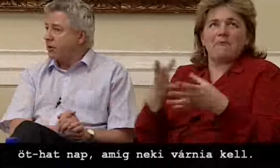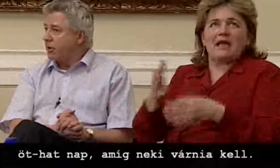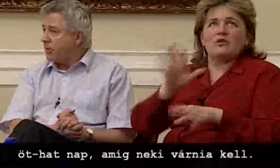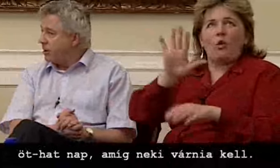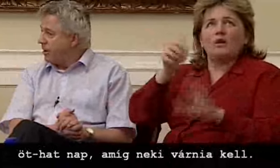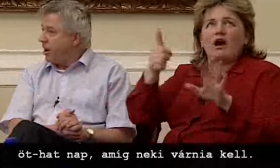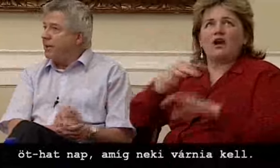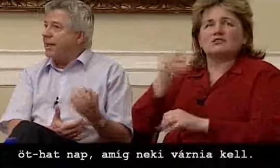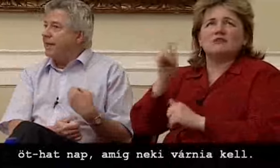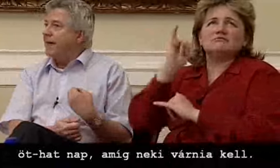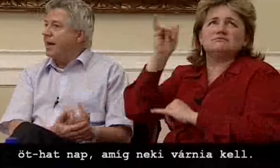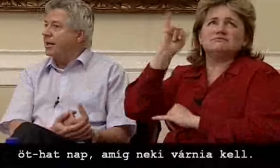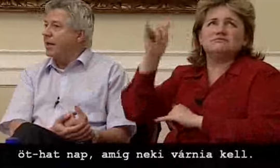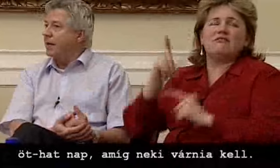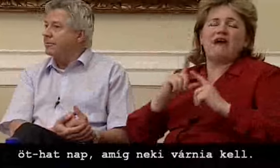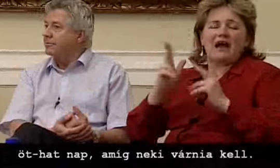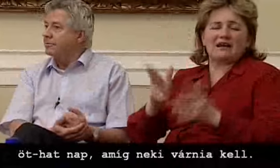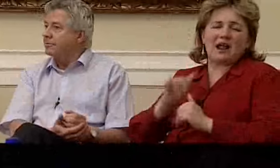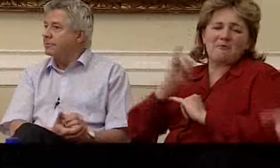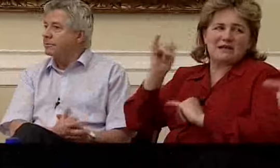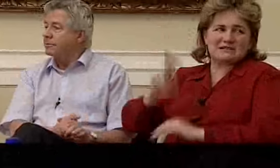5-6 nap, amíg neki várni kell.